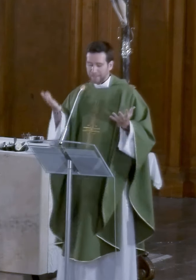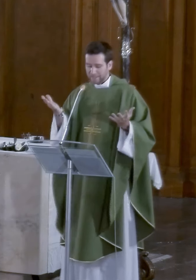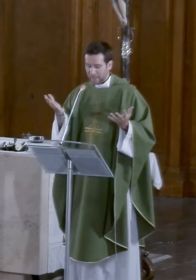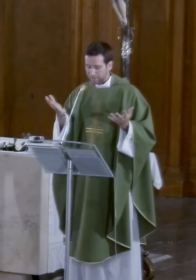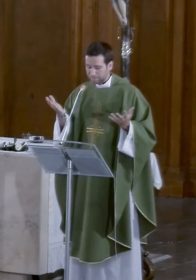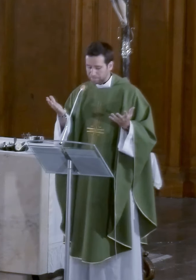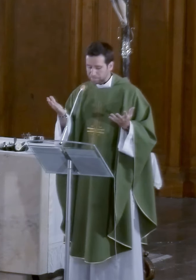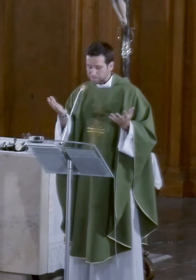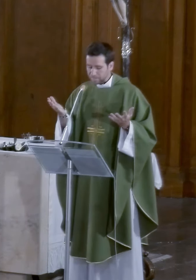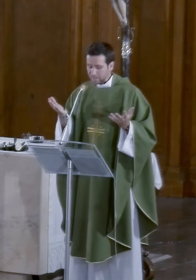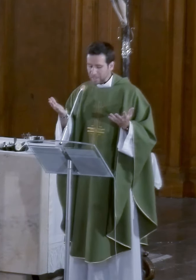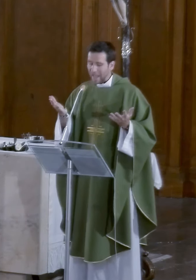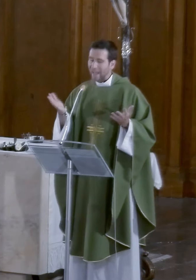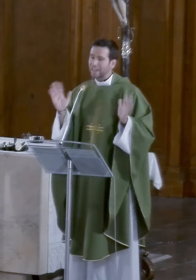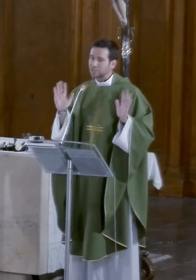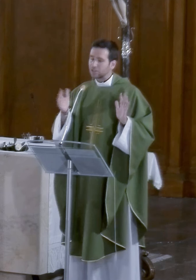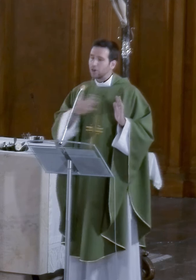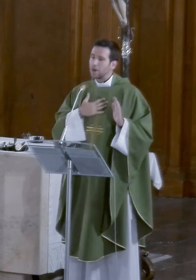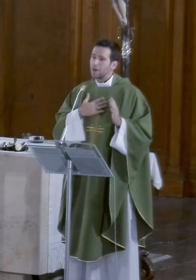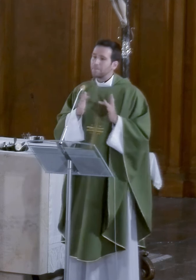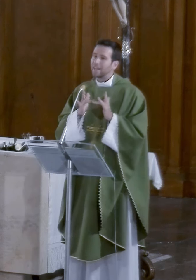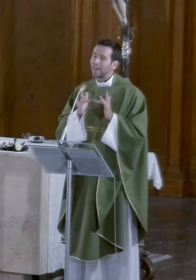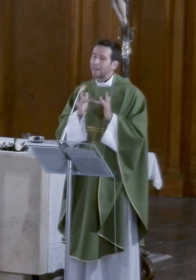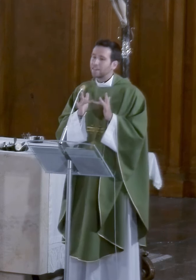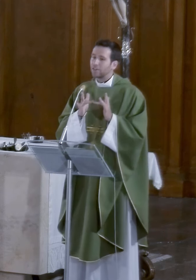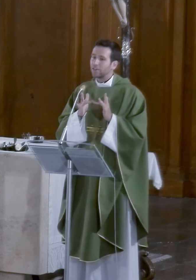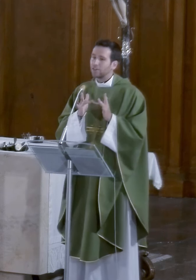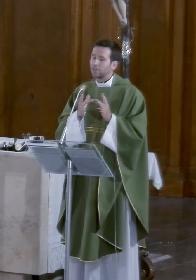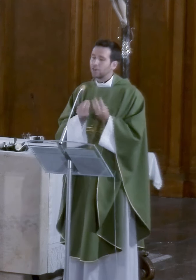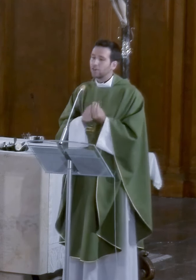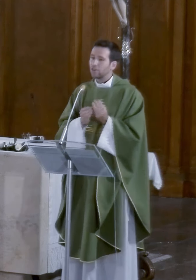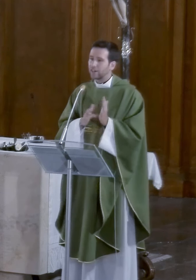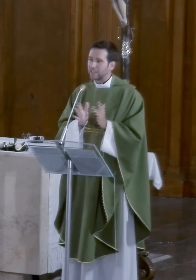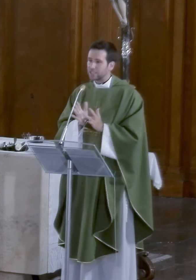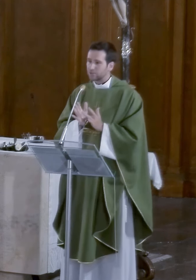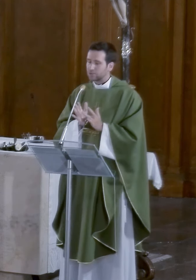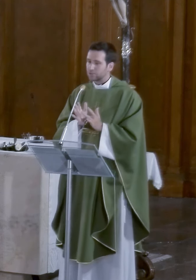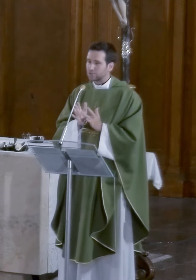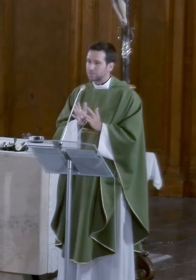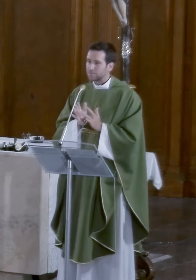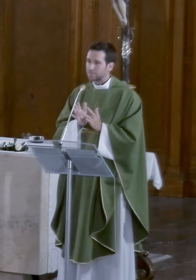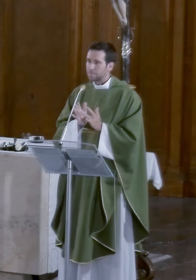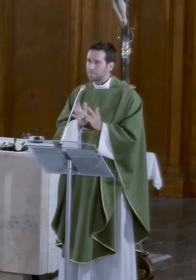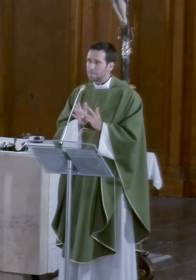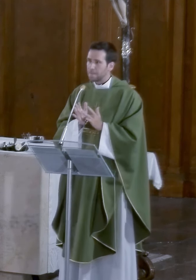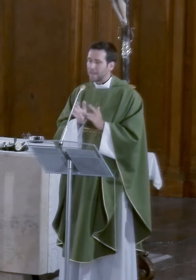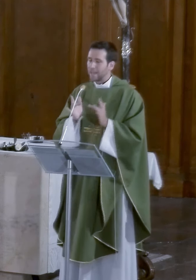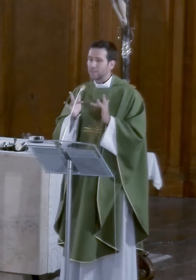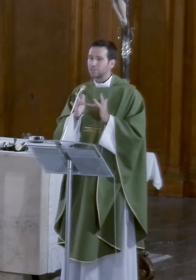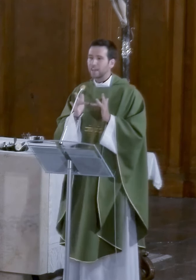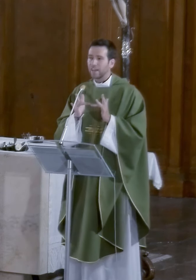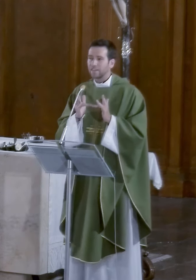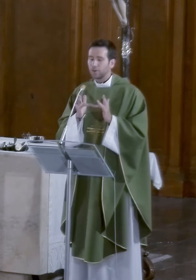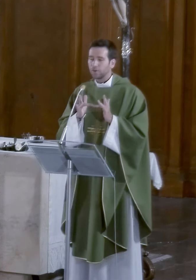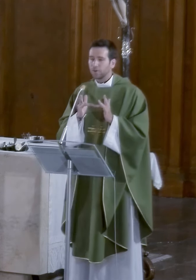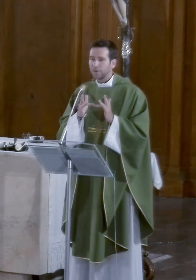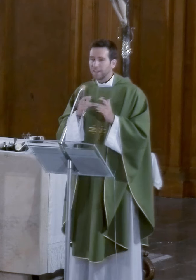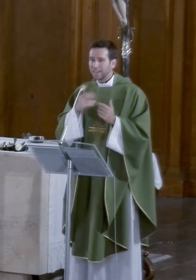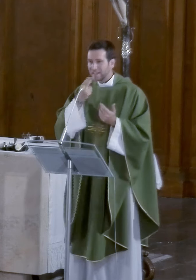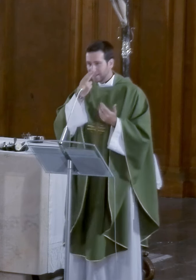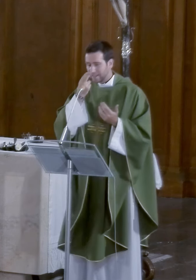podemos pensar, ¿acaso mi relación con Jesús es una